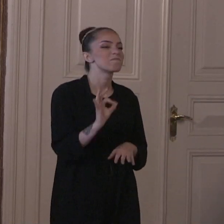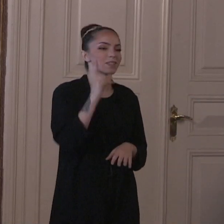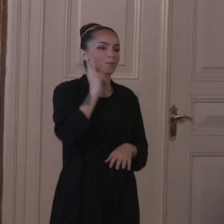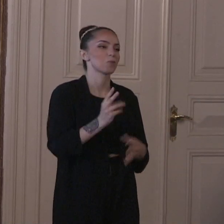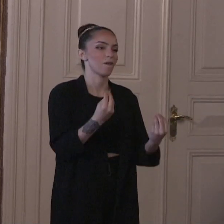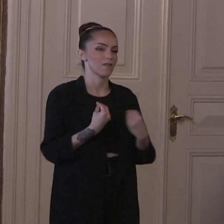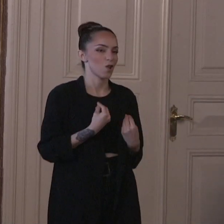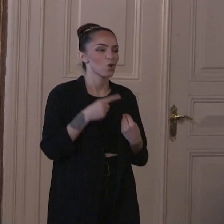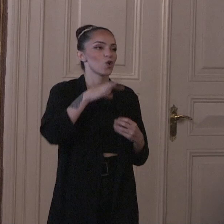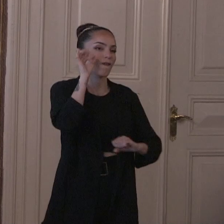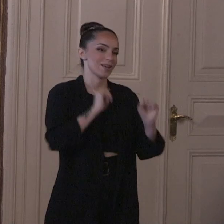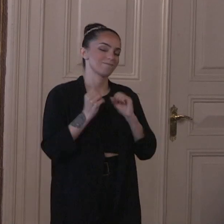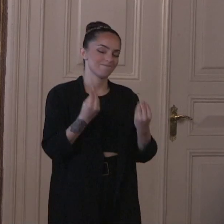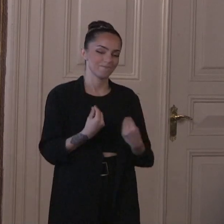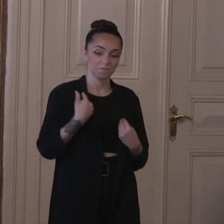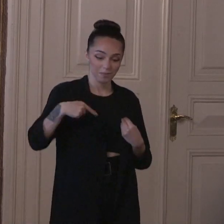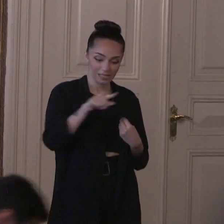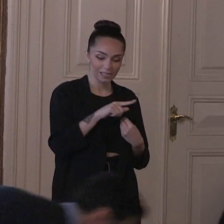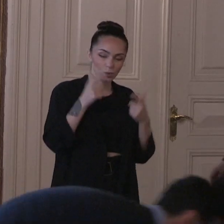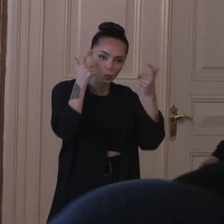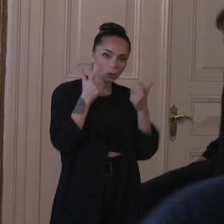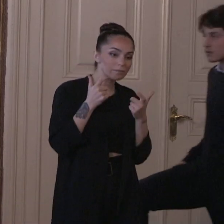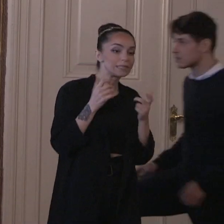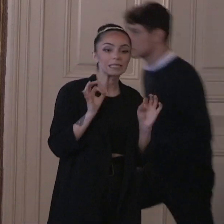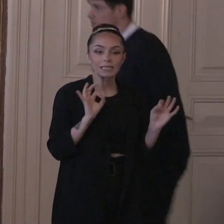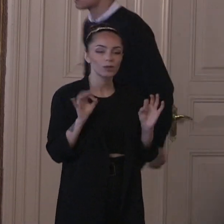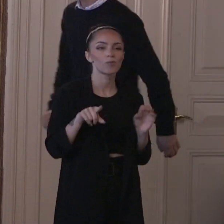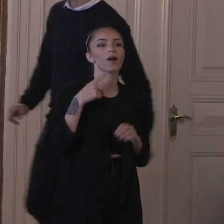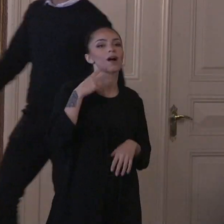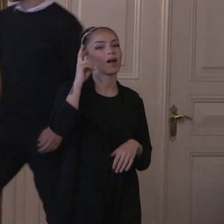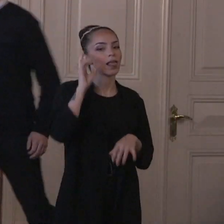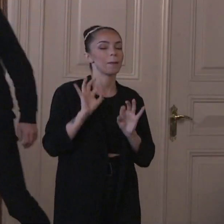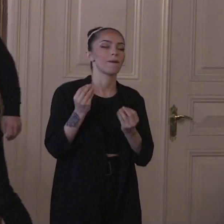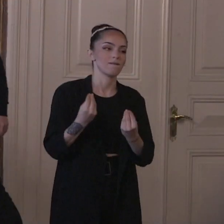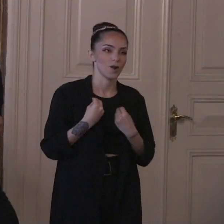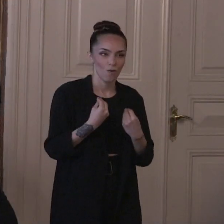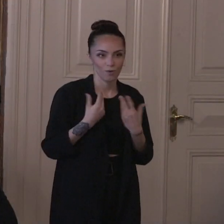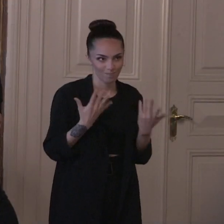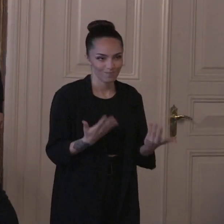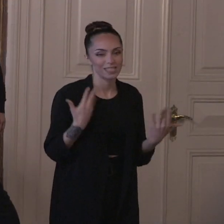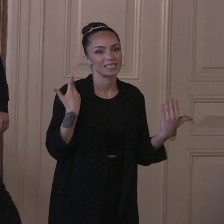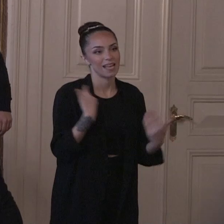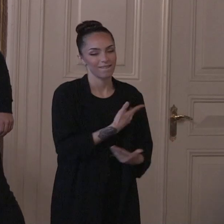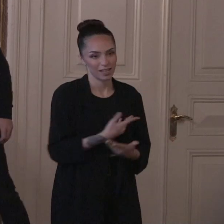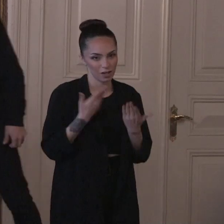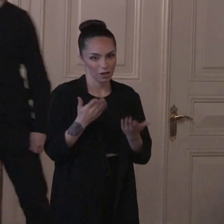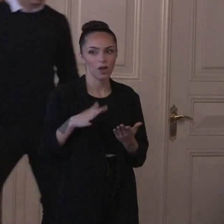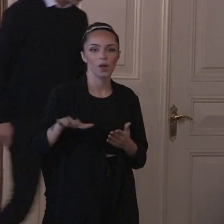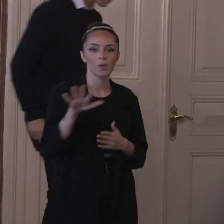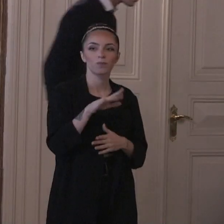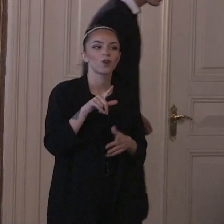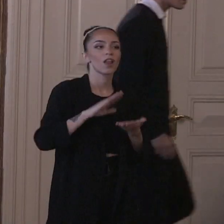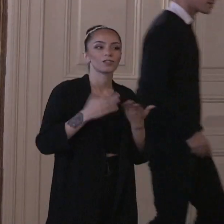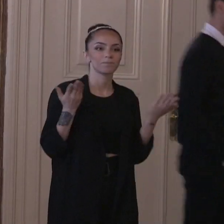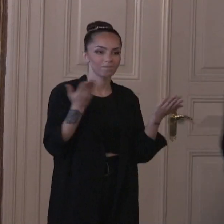zenginleştiren, bize sorumluluklarımızı hatırlatan sevgili hocalarımız, bu güzel